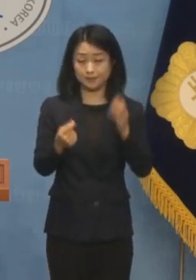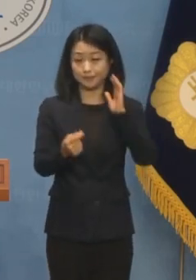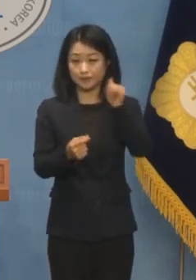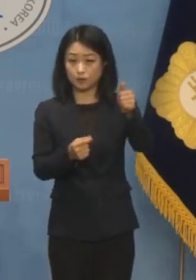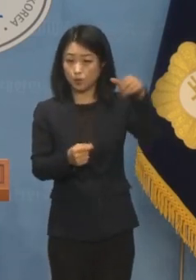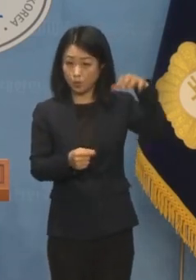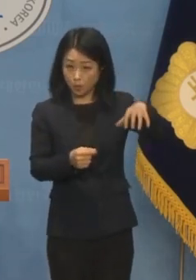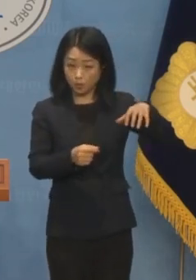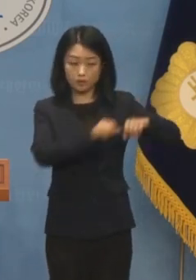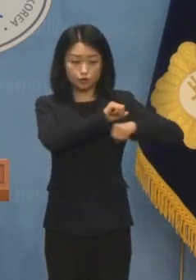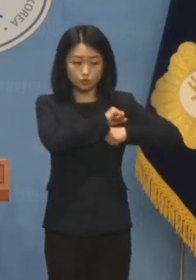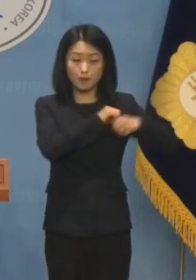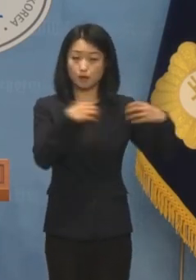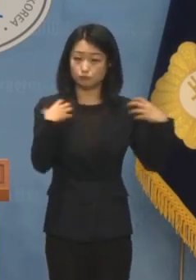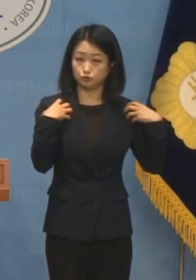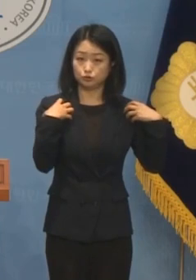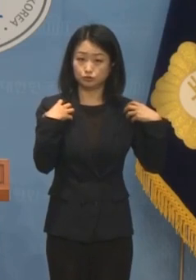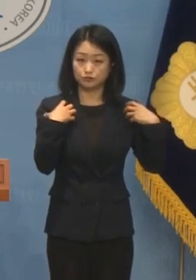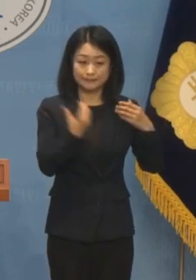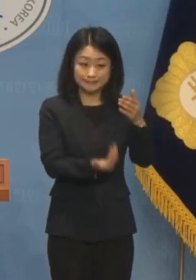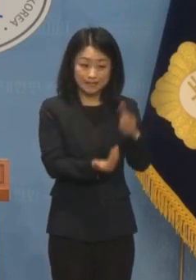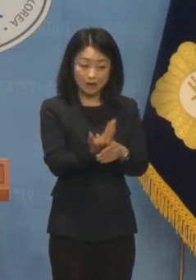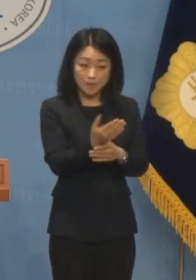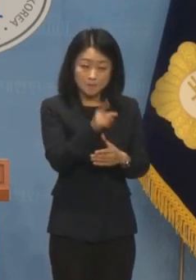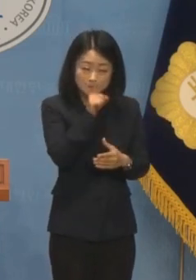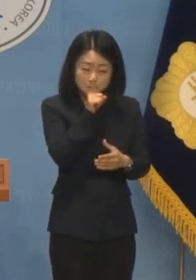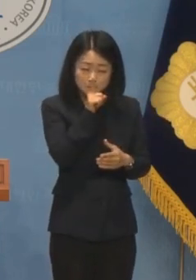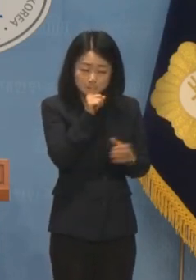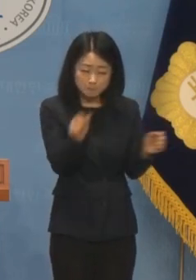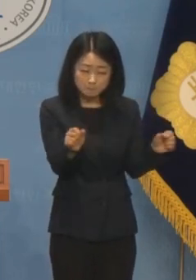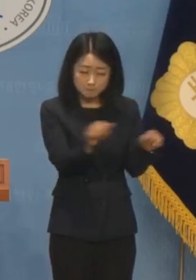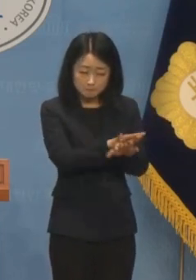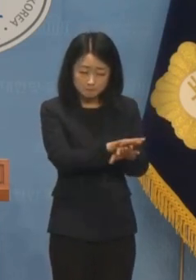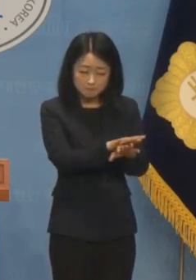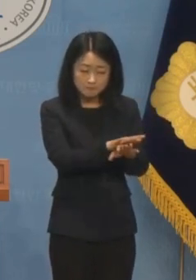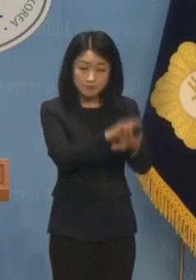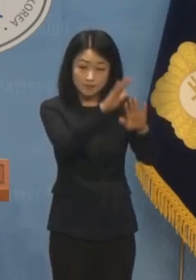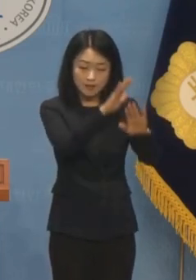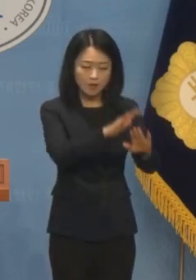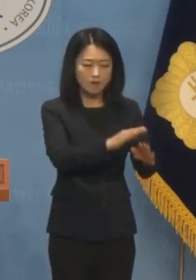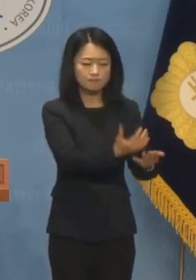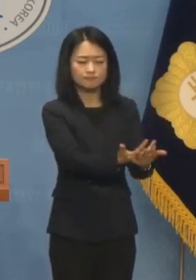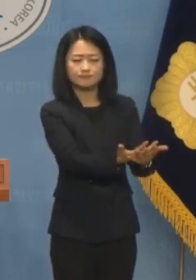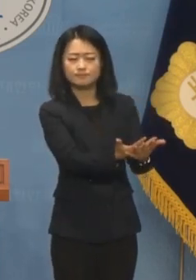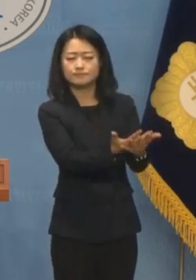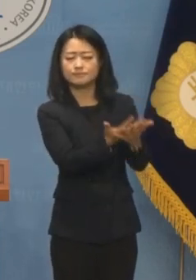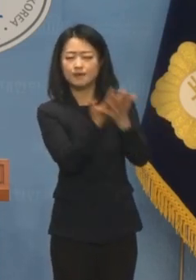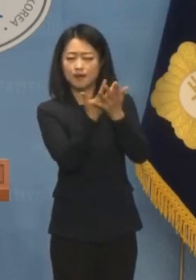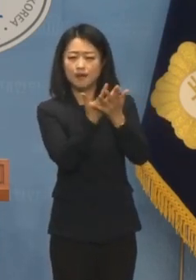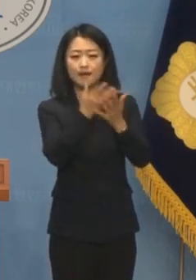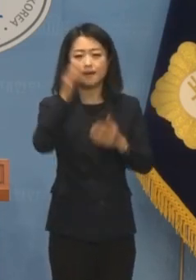대통령실과 국방부 등이 사건을 은폐하려 한 시도는 낱낱이 드러날 것입니다.